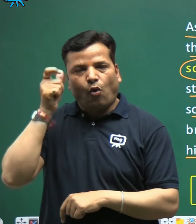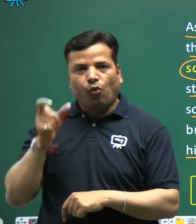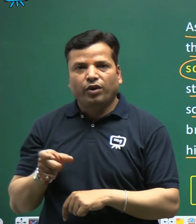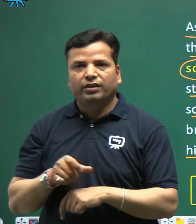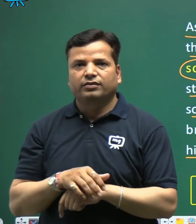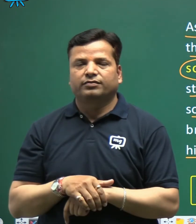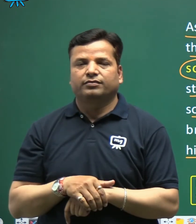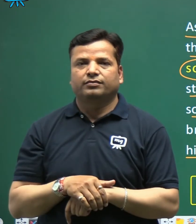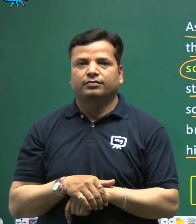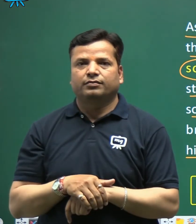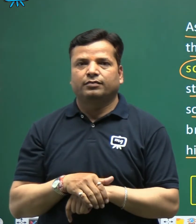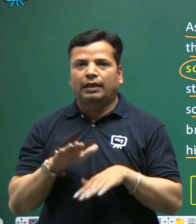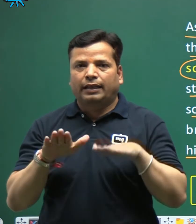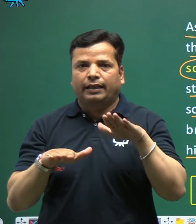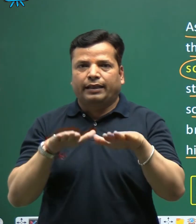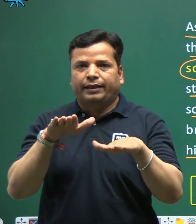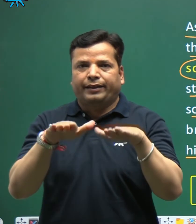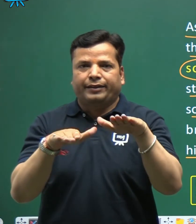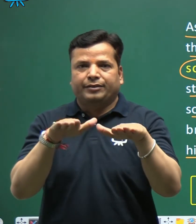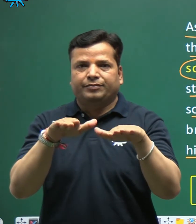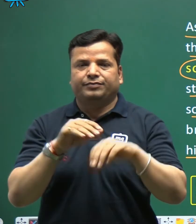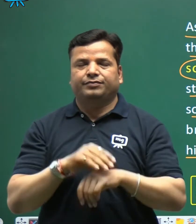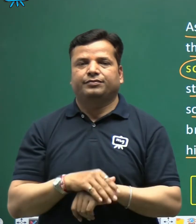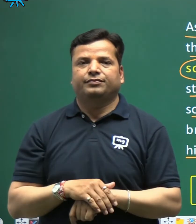feet, पैर,